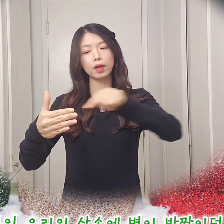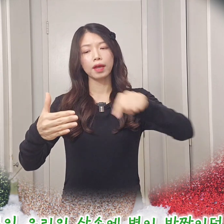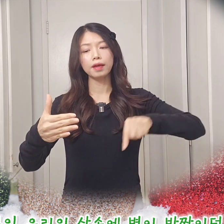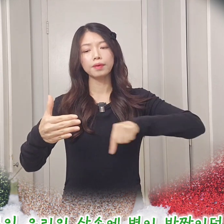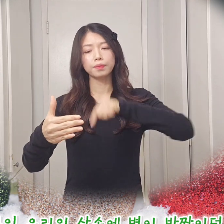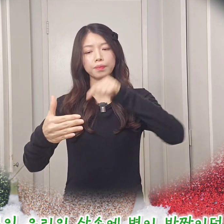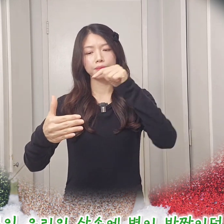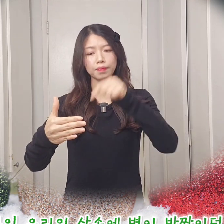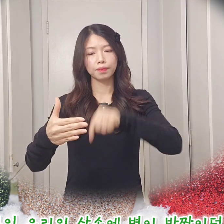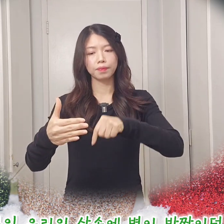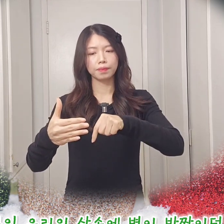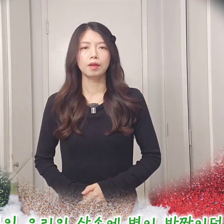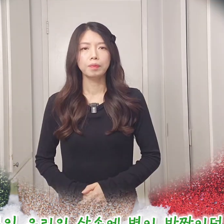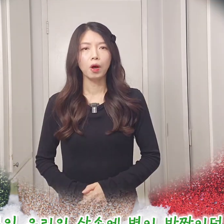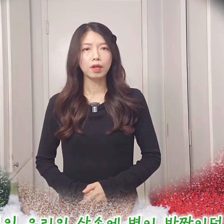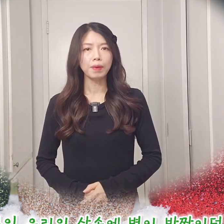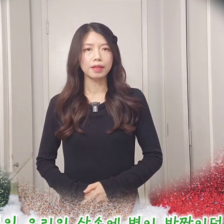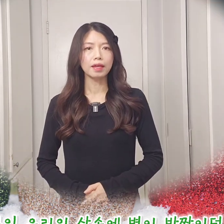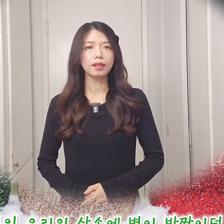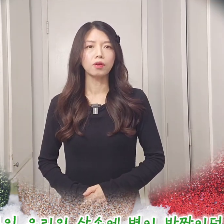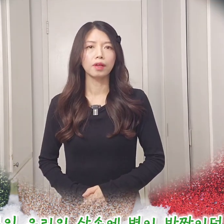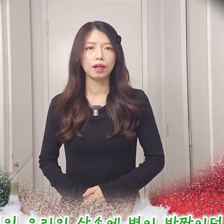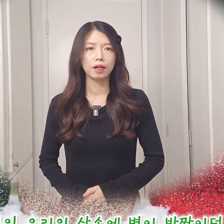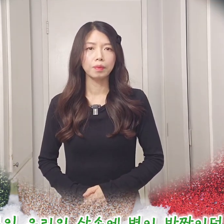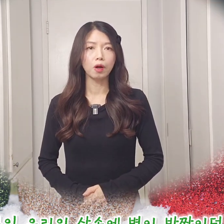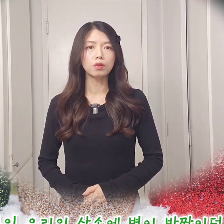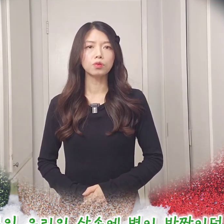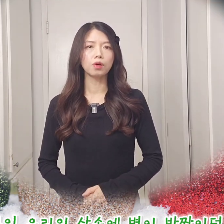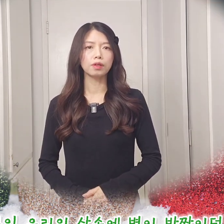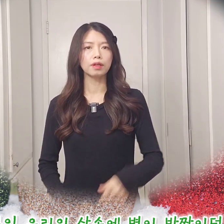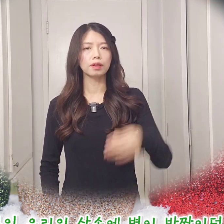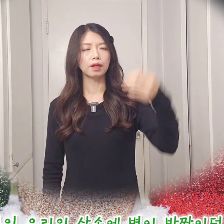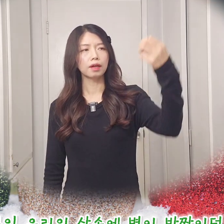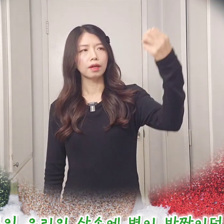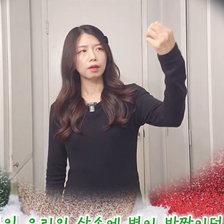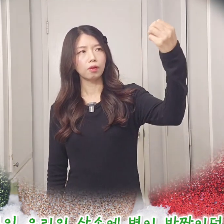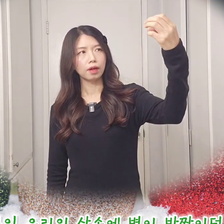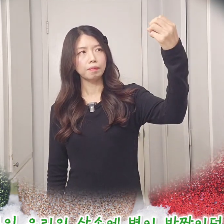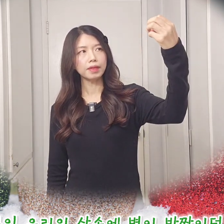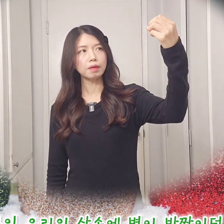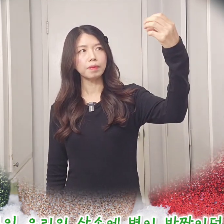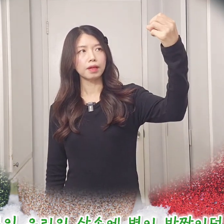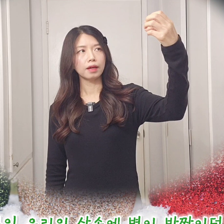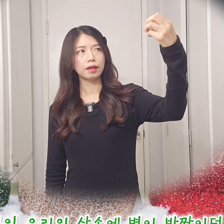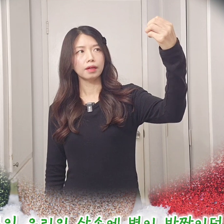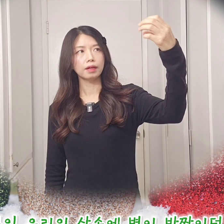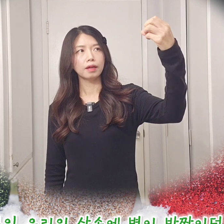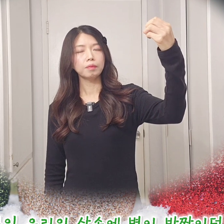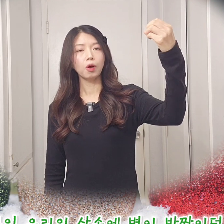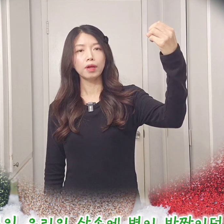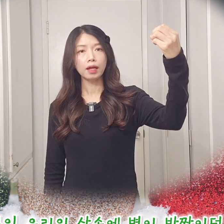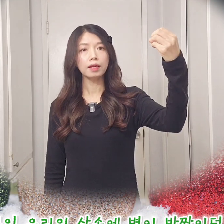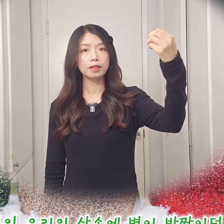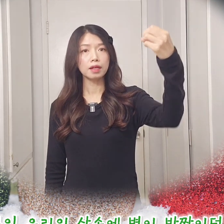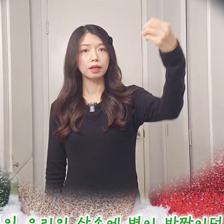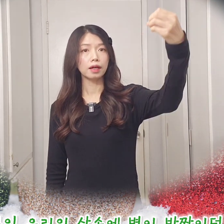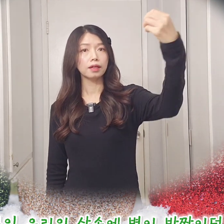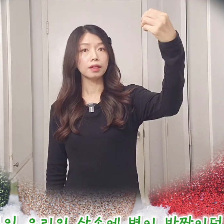속에 별이 반짝이던 날, 별 수어는 이렇게 반짝반짝. 별이 하늘에 있으니까 살짝